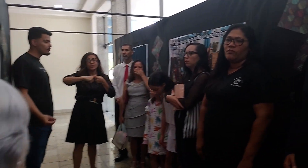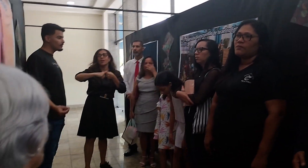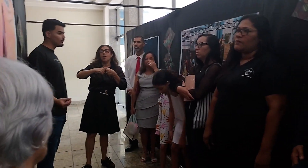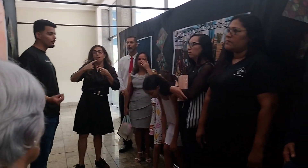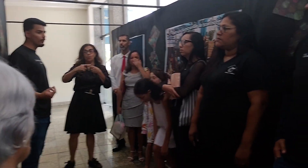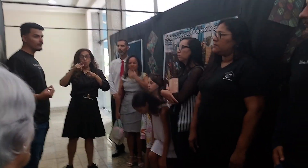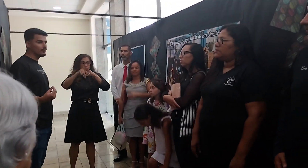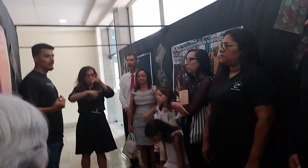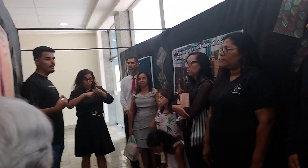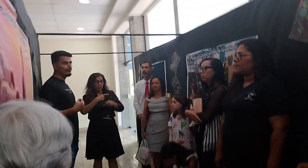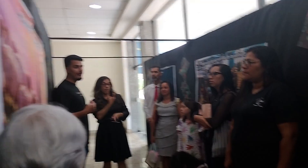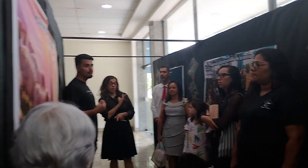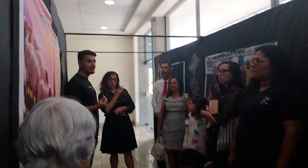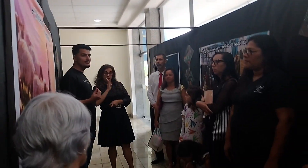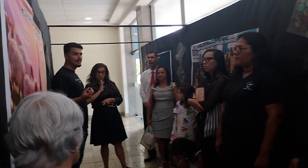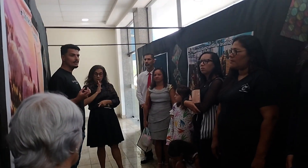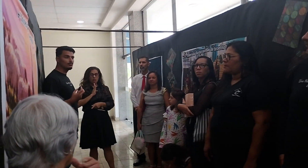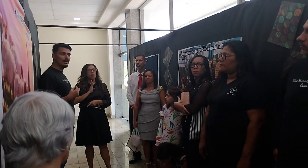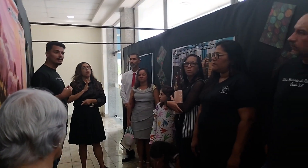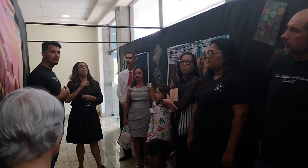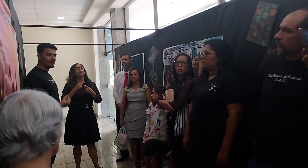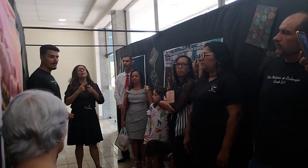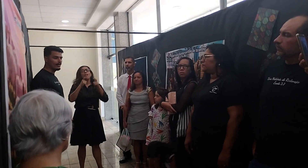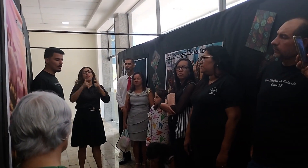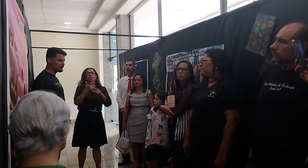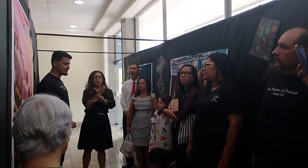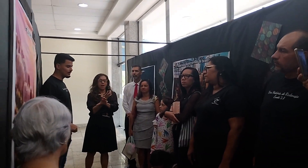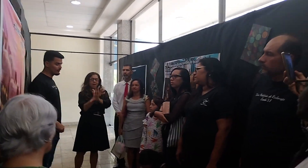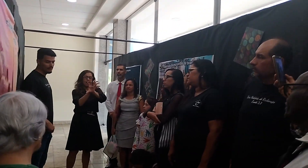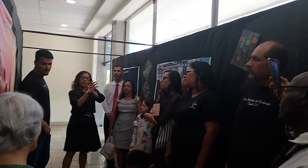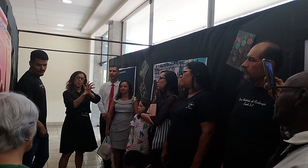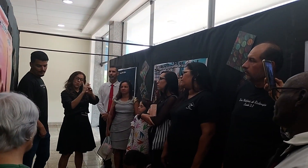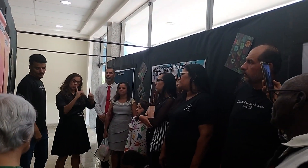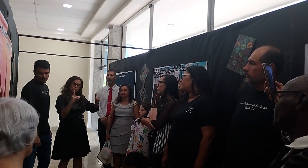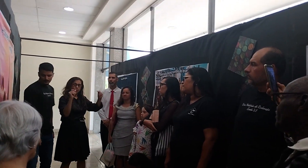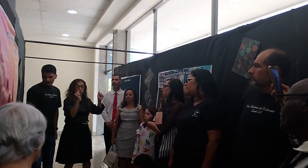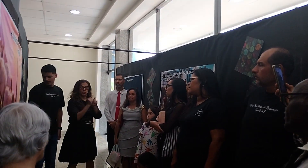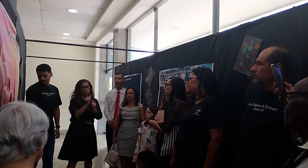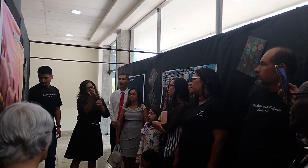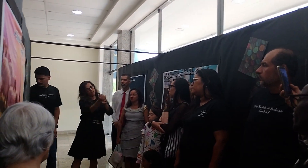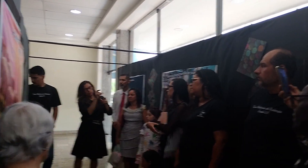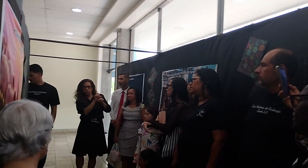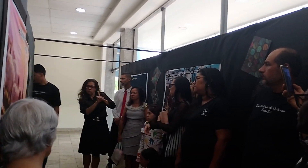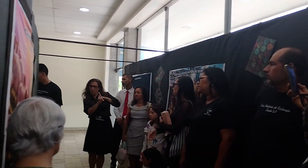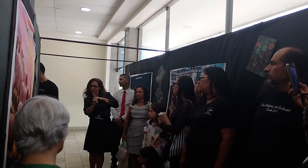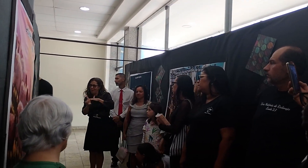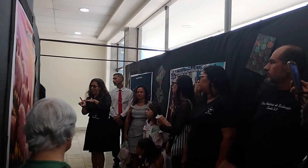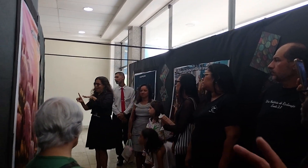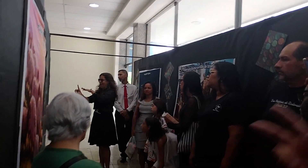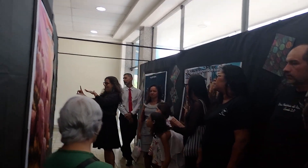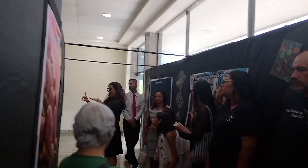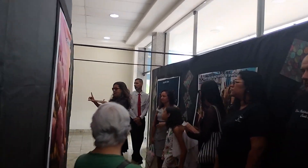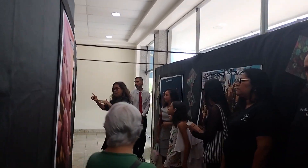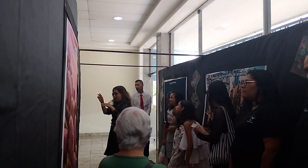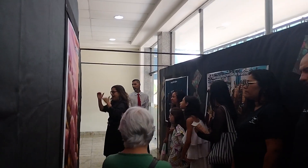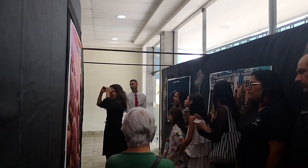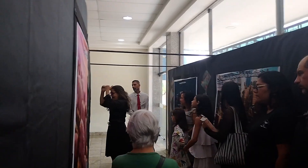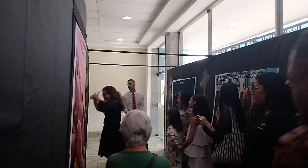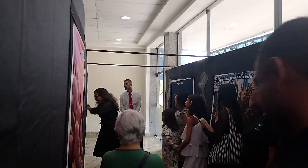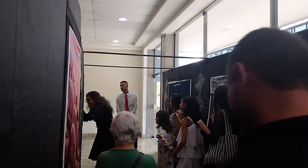escravidão, fazendo com que o povo vá ao deserto adorar ao Senhor.